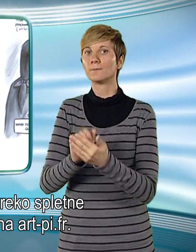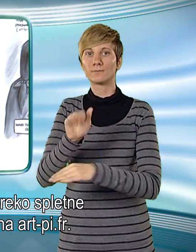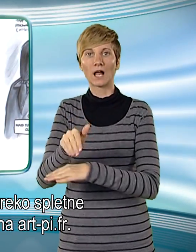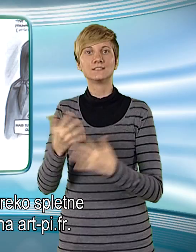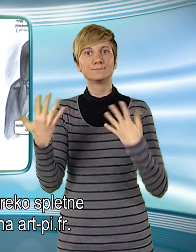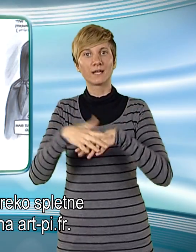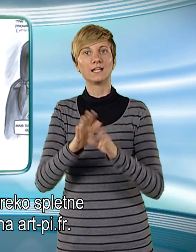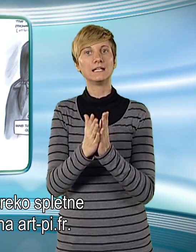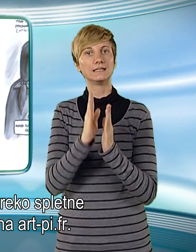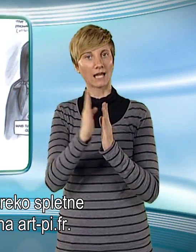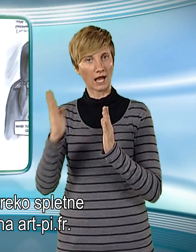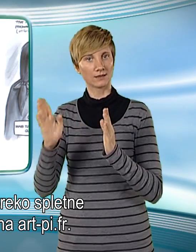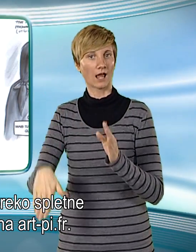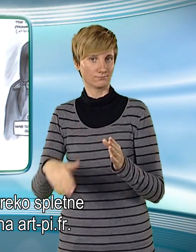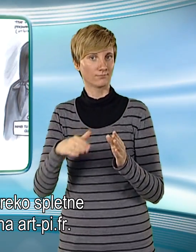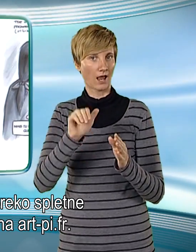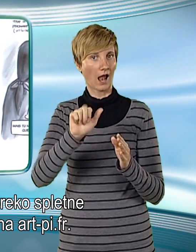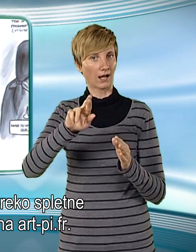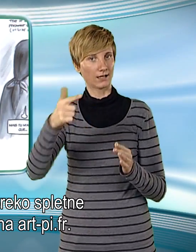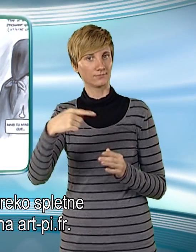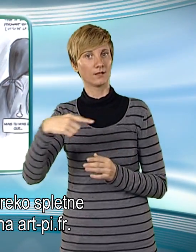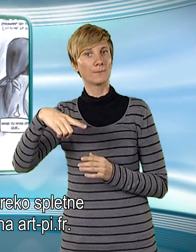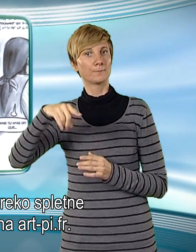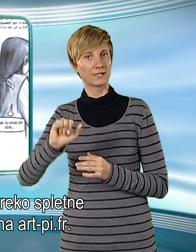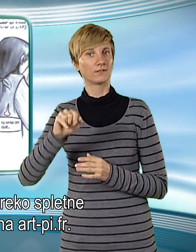na art-pi.fr.